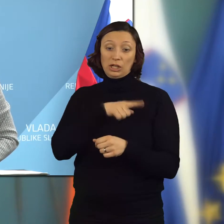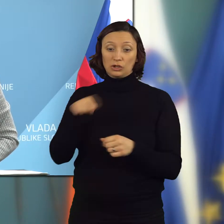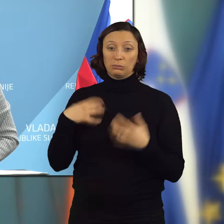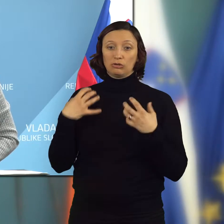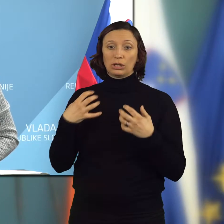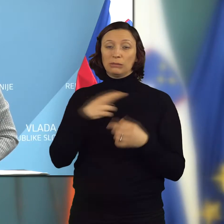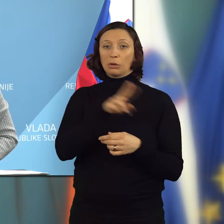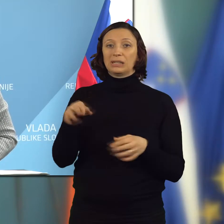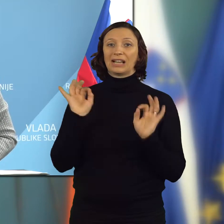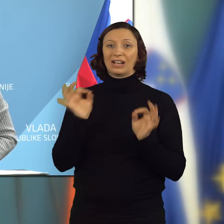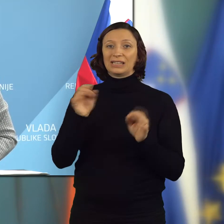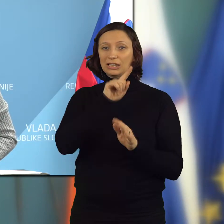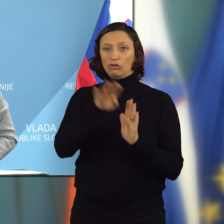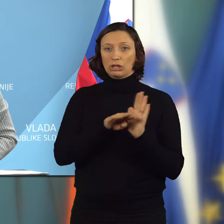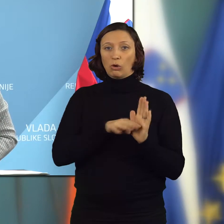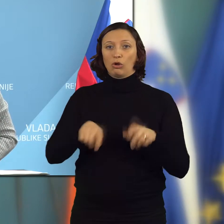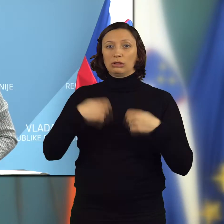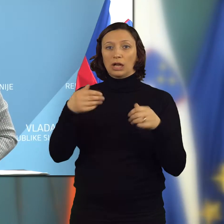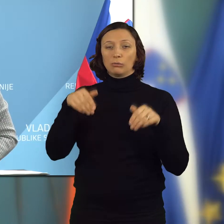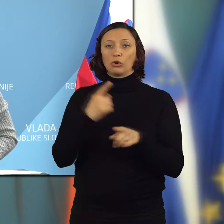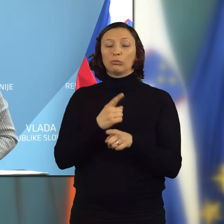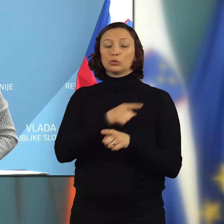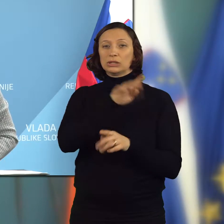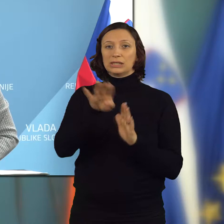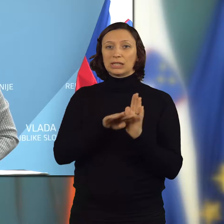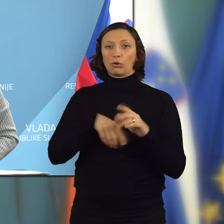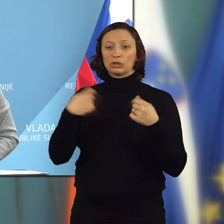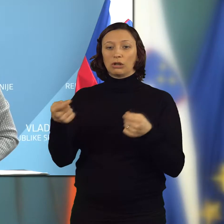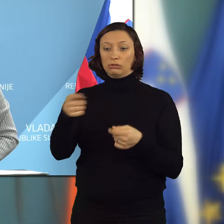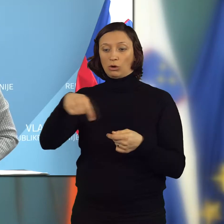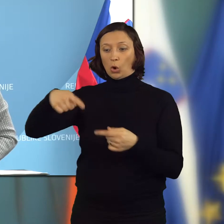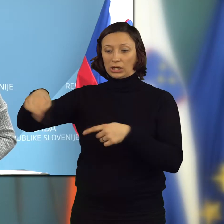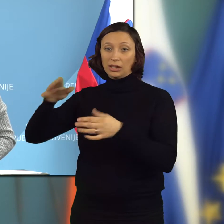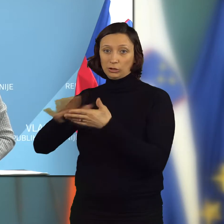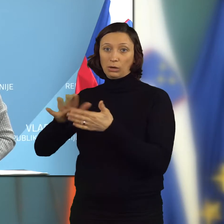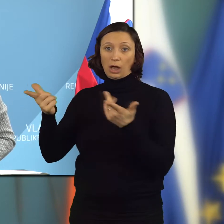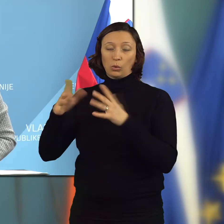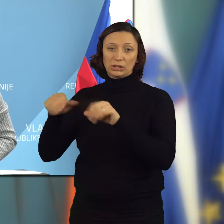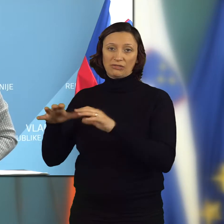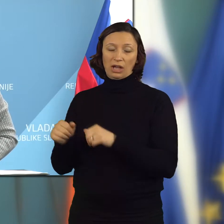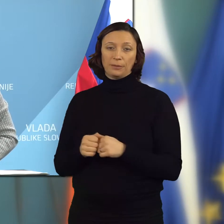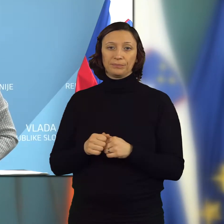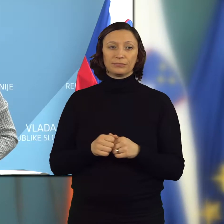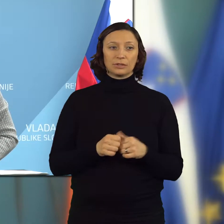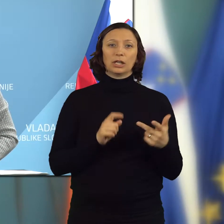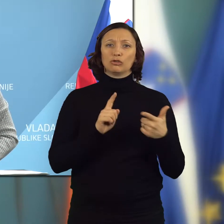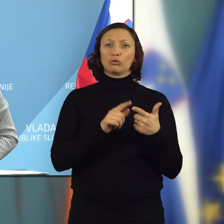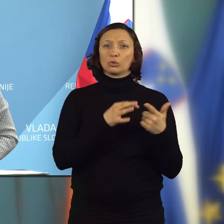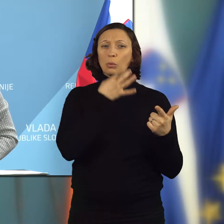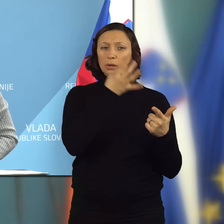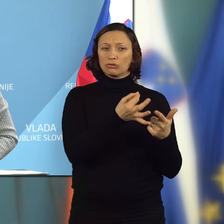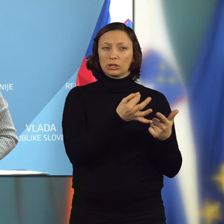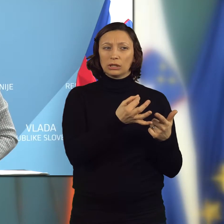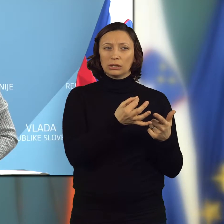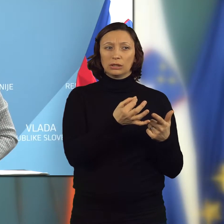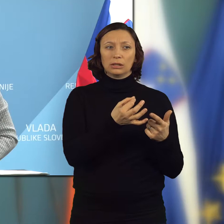če želimo imeti kvalitetno zakonodajo, moramo imeti tudi takšno zakonodajo, ki jo organi, ki jo uporabljajo, lahko izvajajo. ok, pa me pa samo še